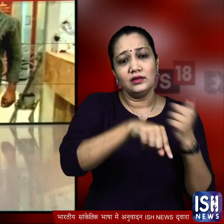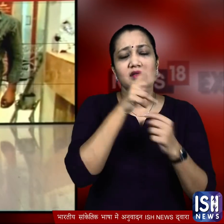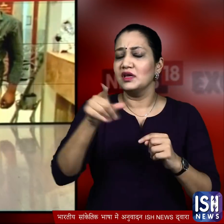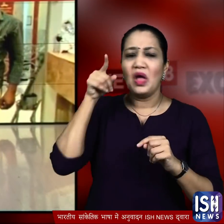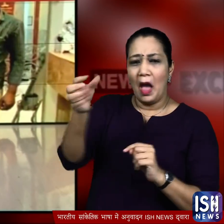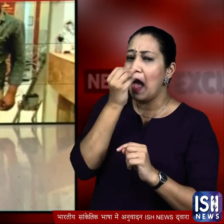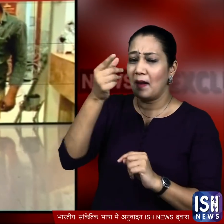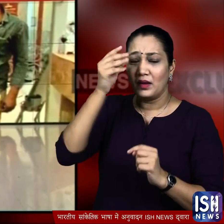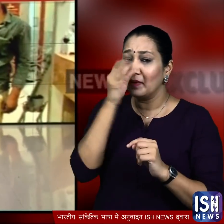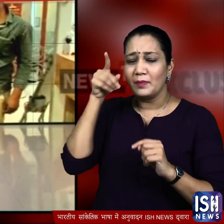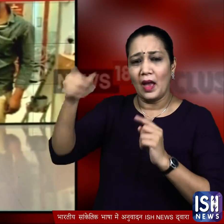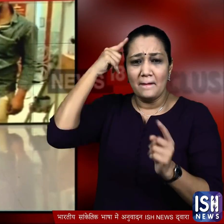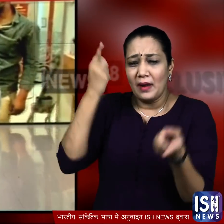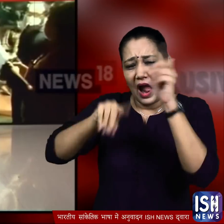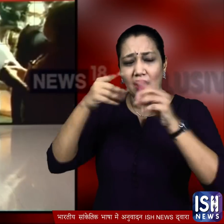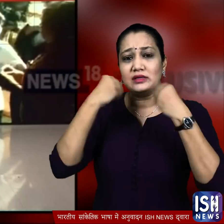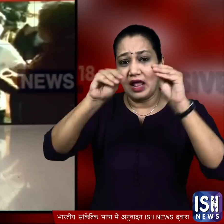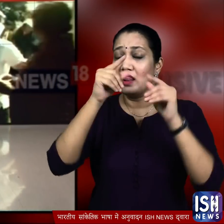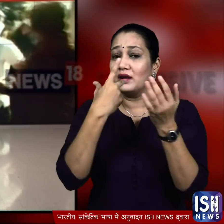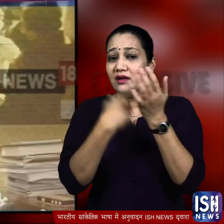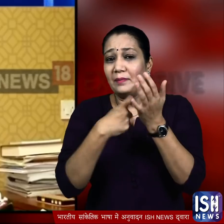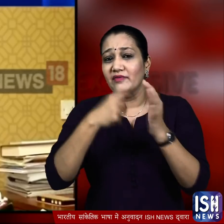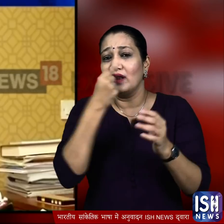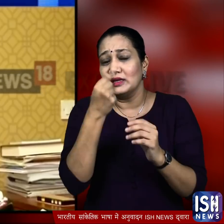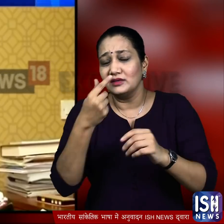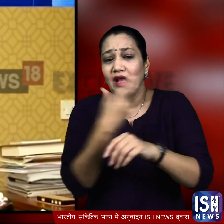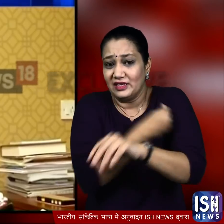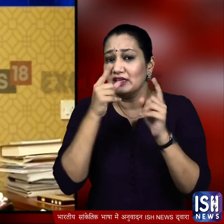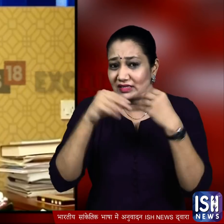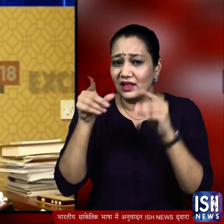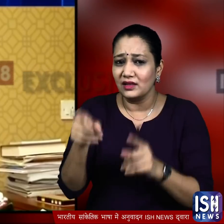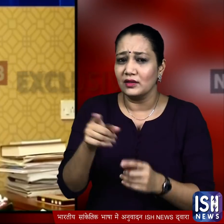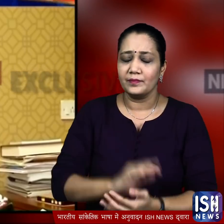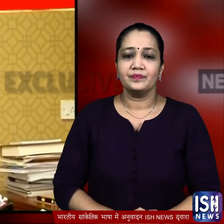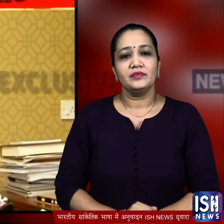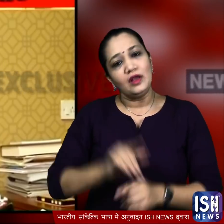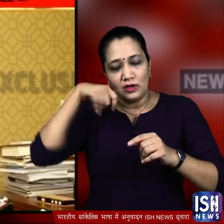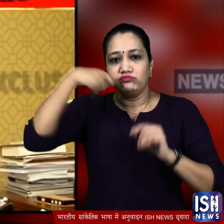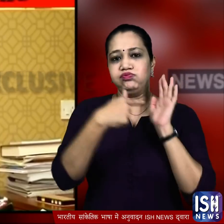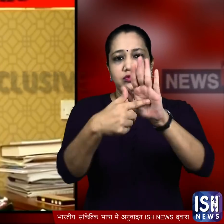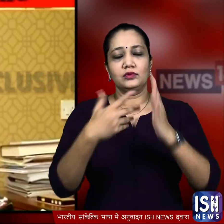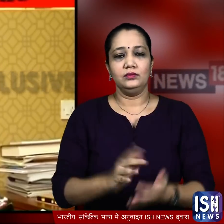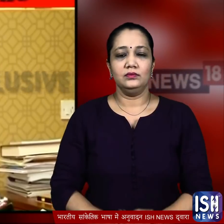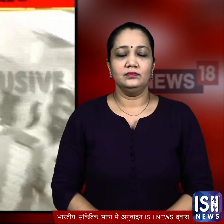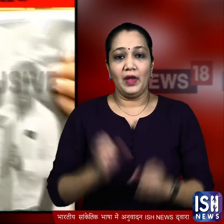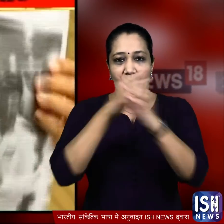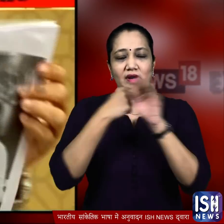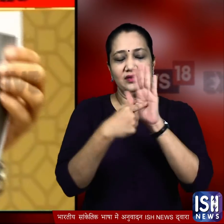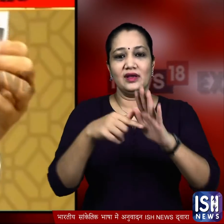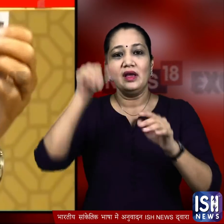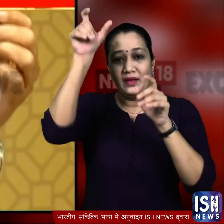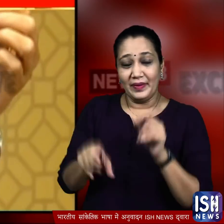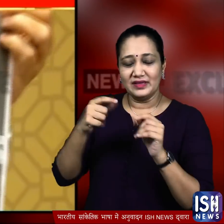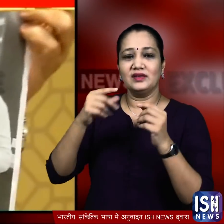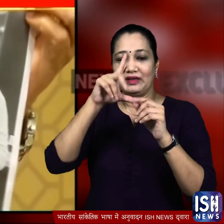बीजेपी पर दवा की कालाबाजारी करने का आरोप लगाया और वो कुछ तस्वीरें लेकर मीडिया के सामने पहुंचे। एक आदमी